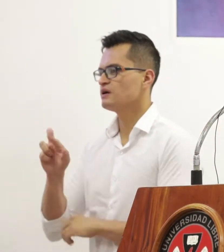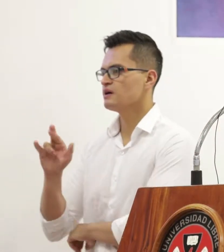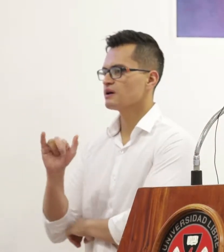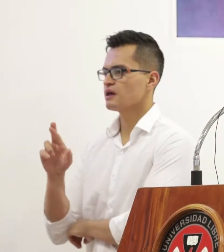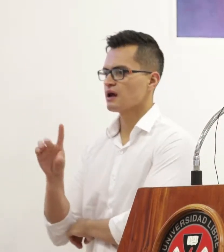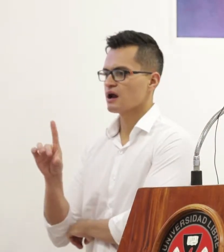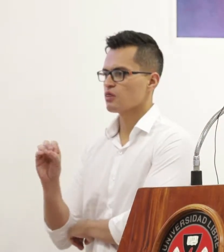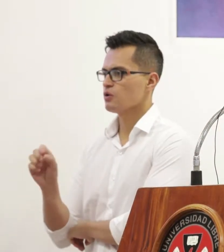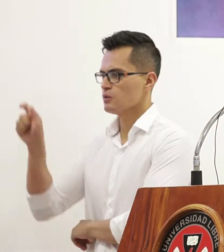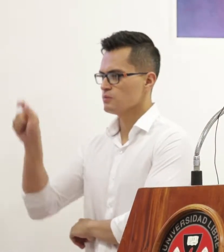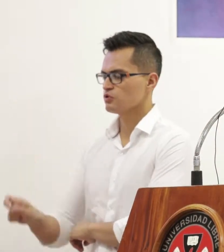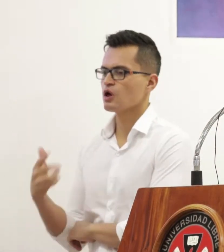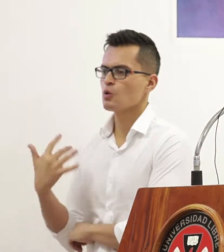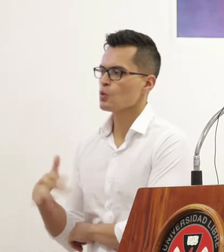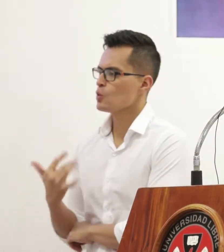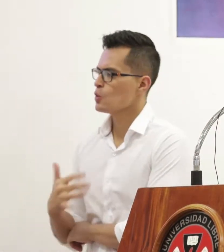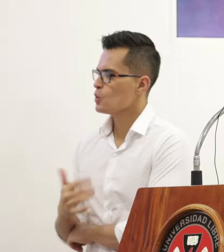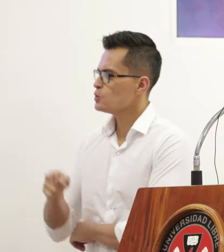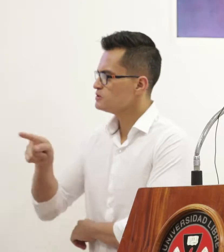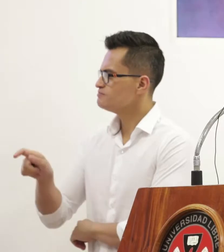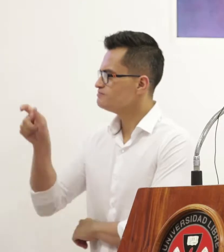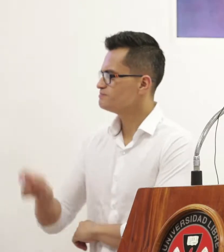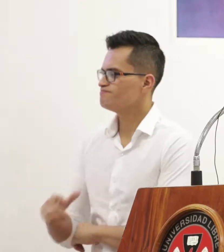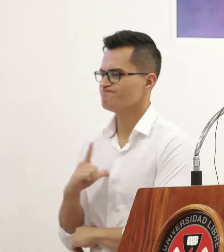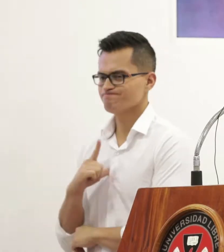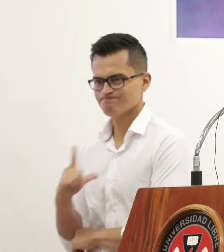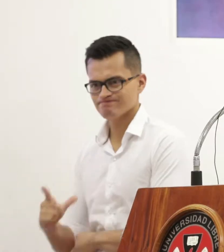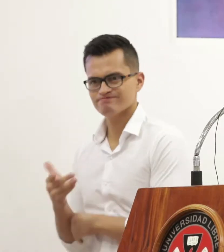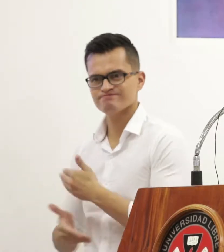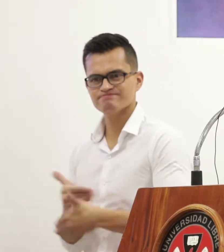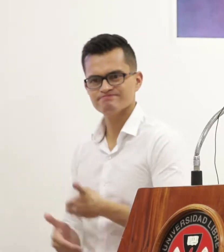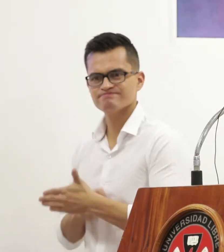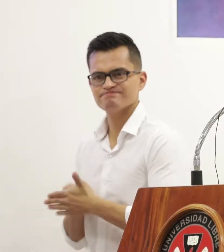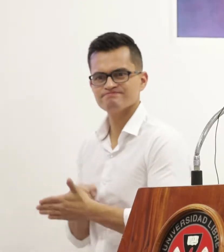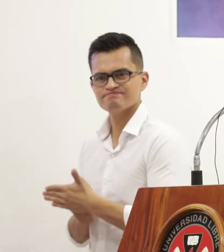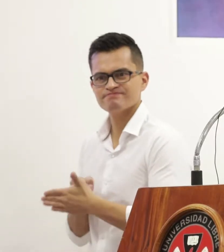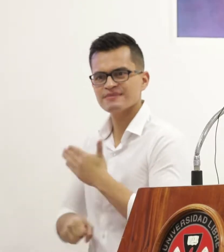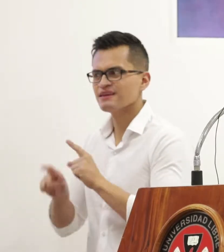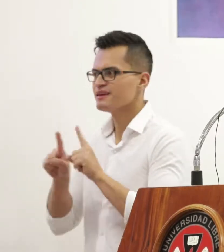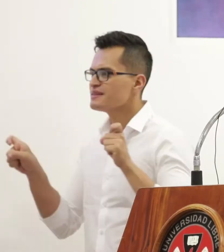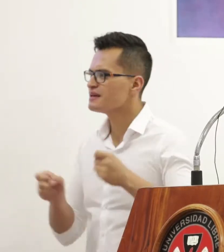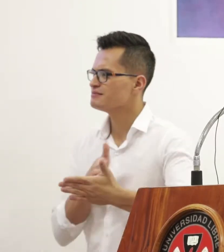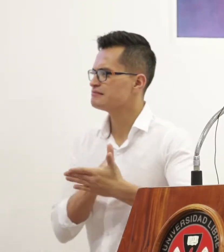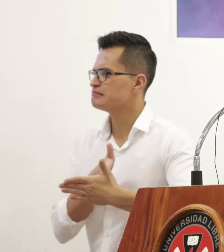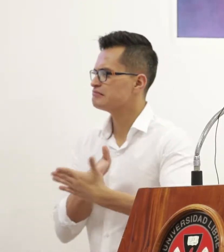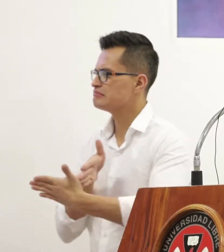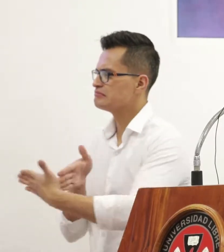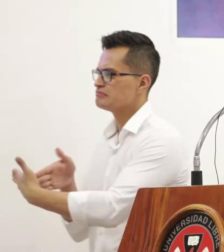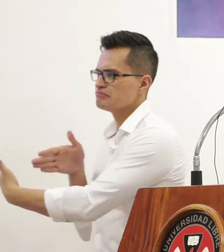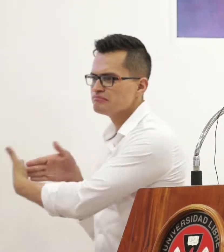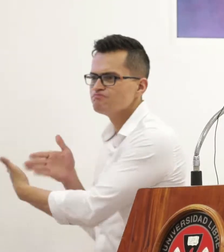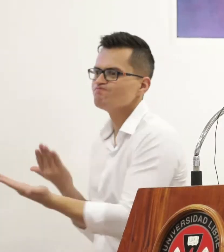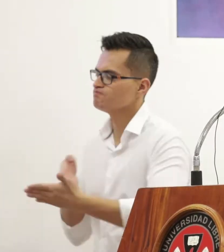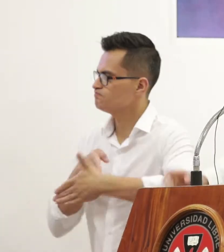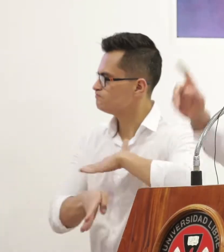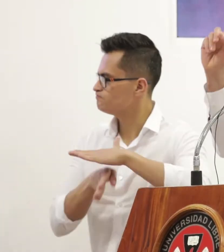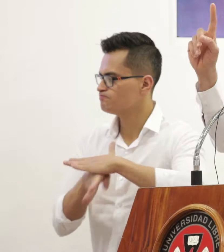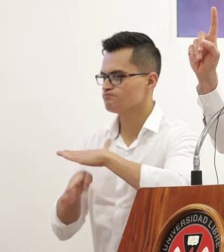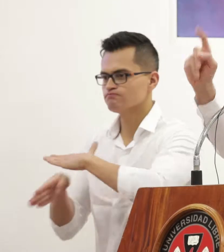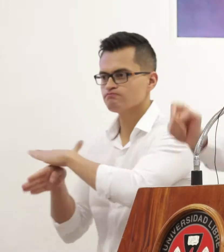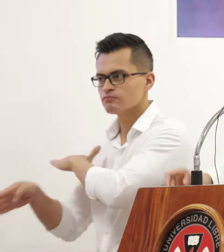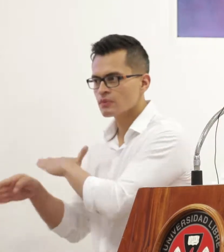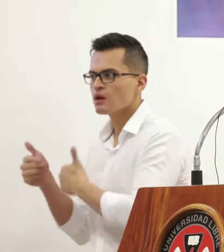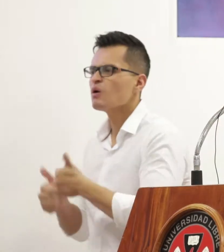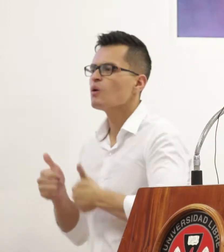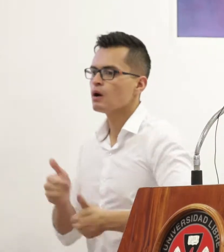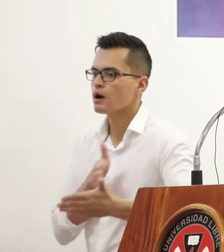Becerra, que ha sido un líder desde siempre en la eliminación de todas las barreras de acceso físicas y